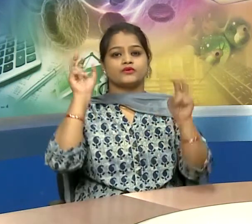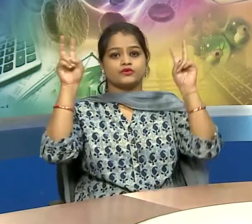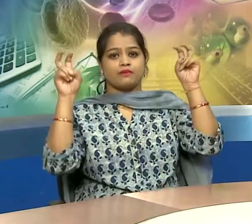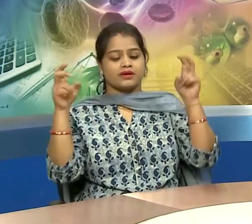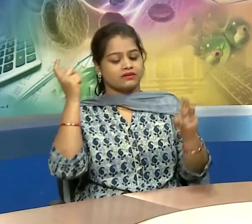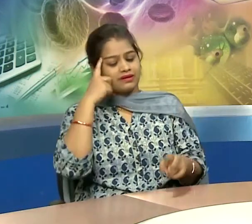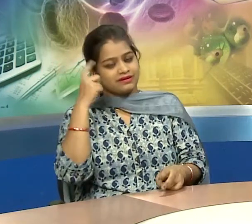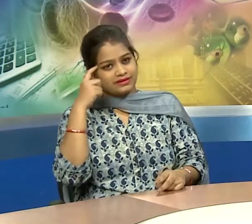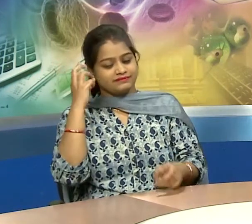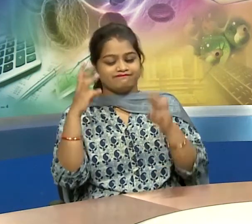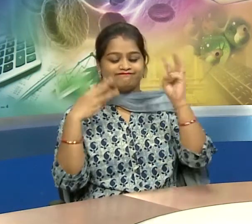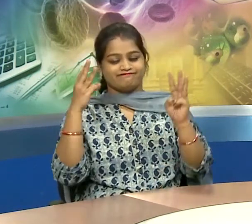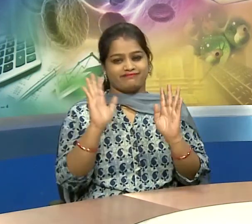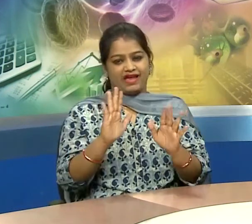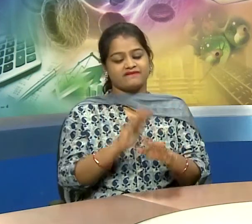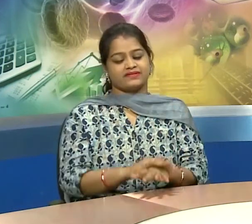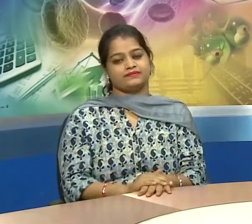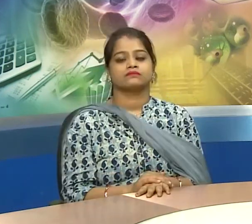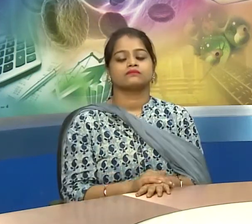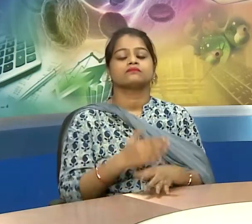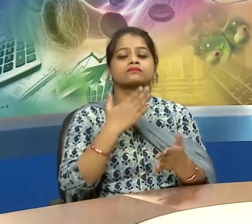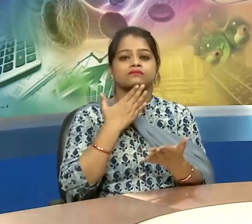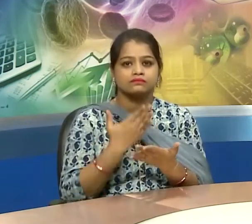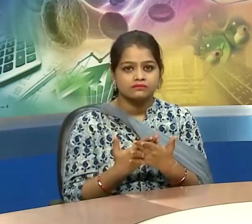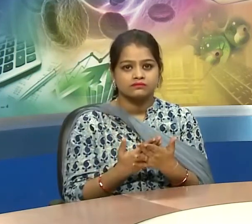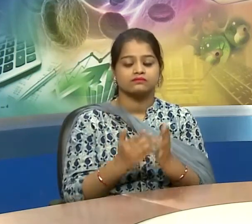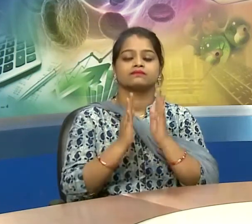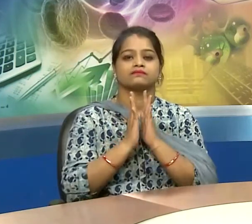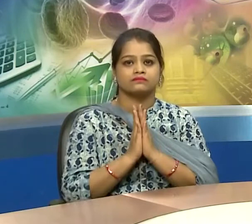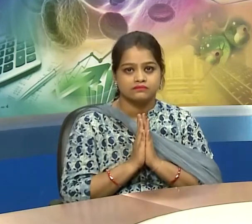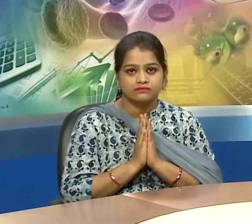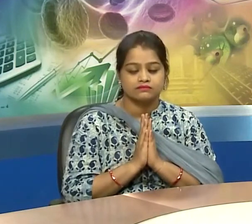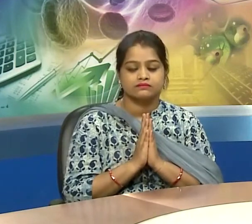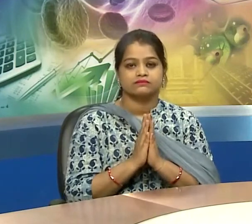नमस्कार।